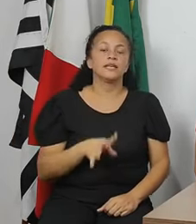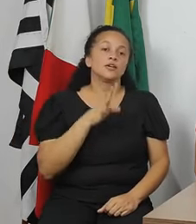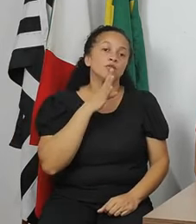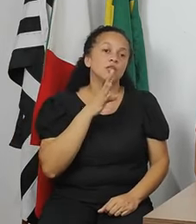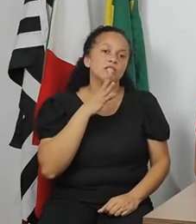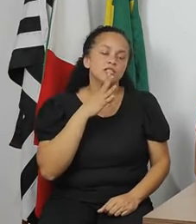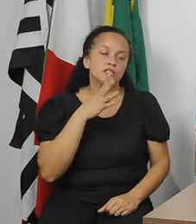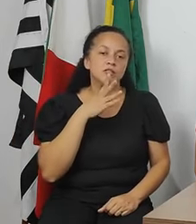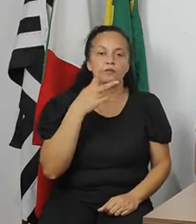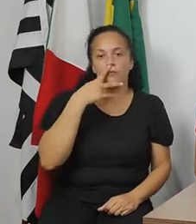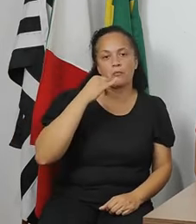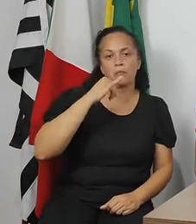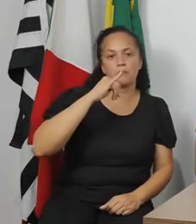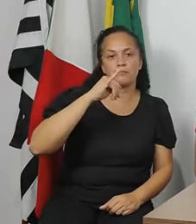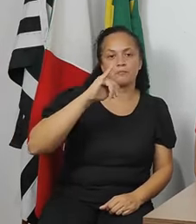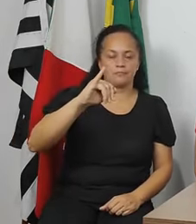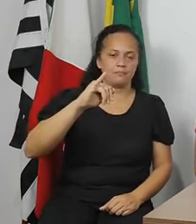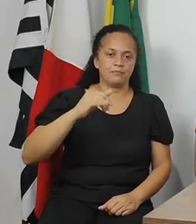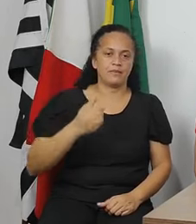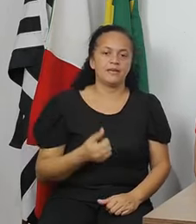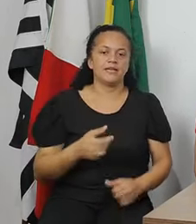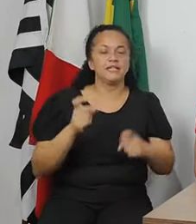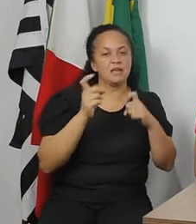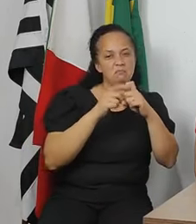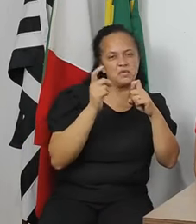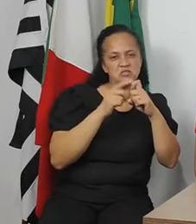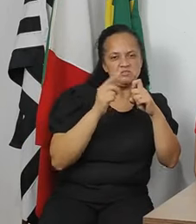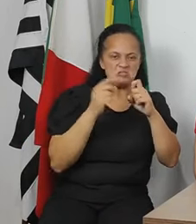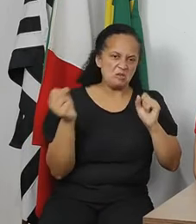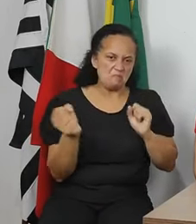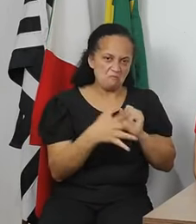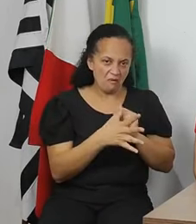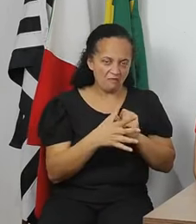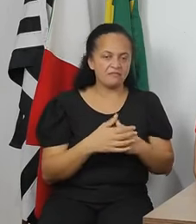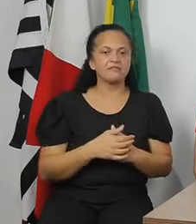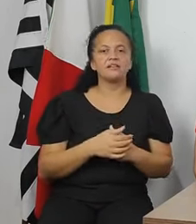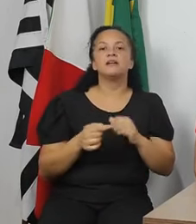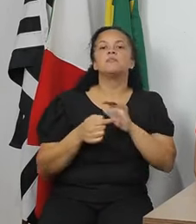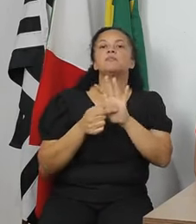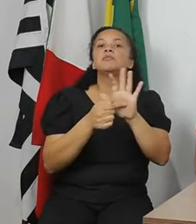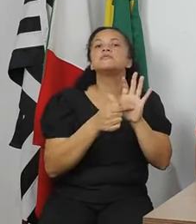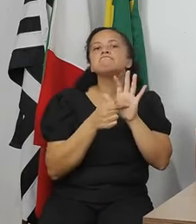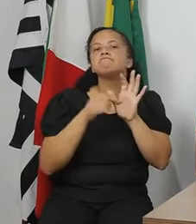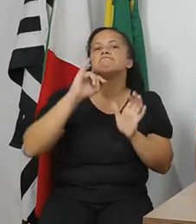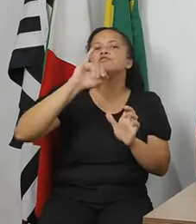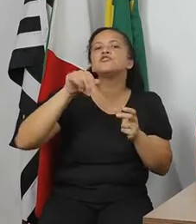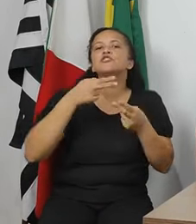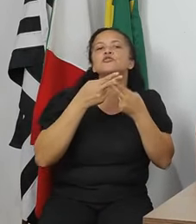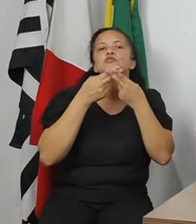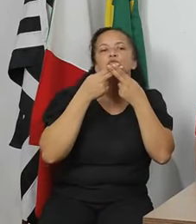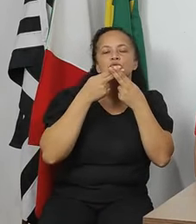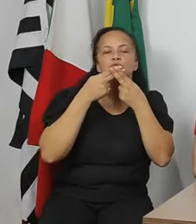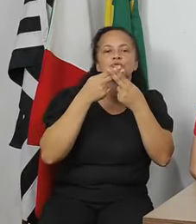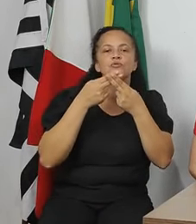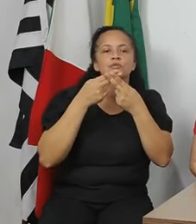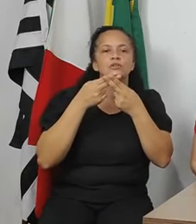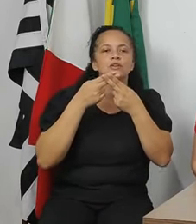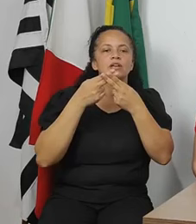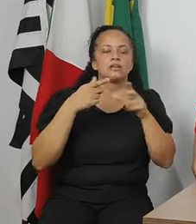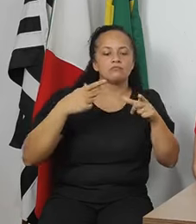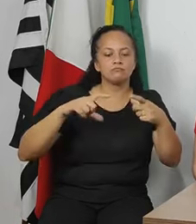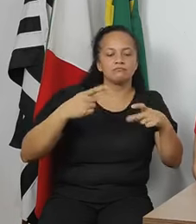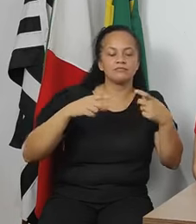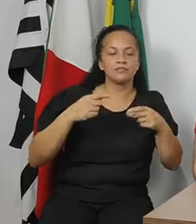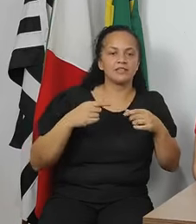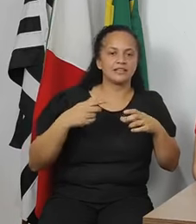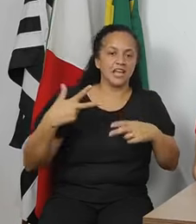moderna, Hipócrates. Ele dizia que o jejum é a mesa de cirurgia da natureza, né? É